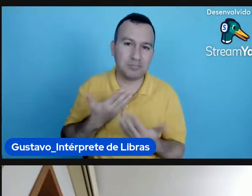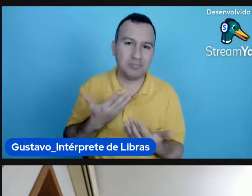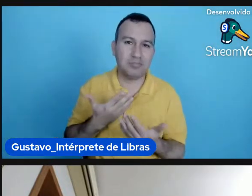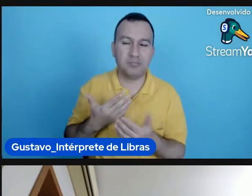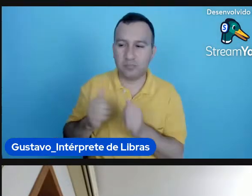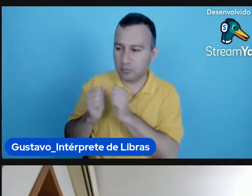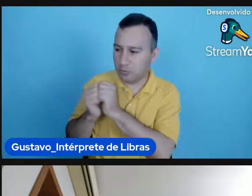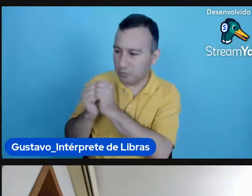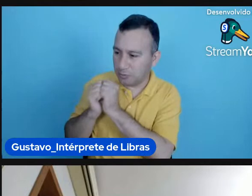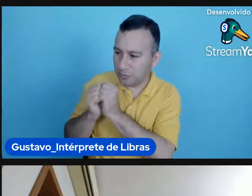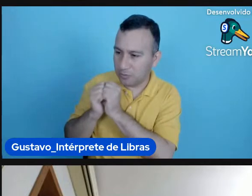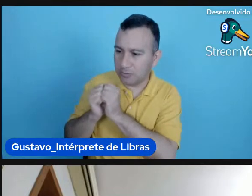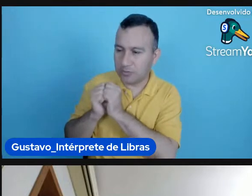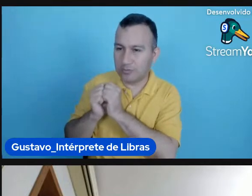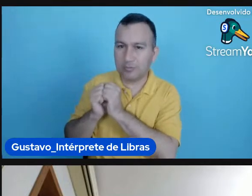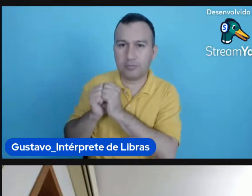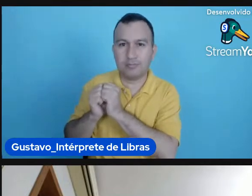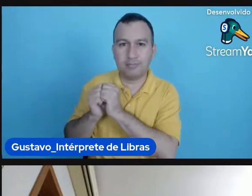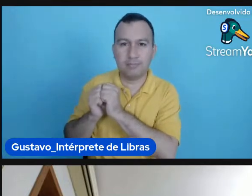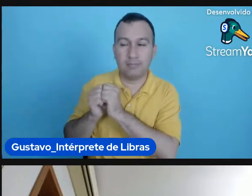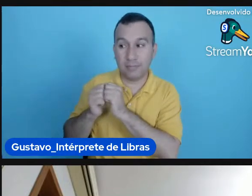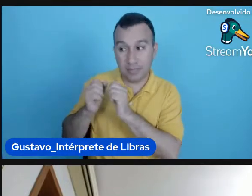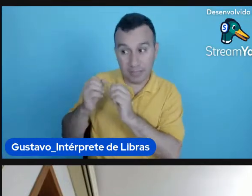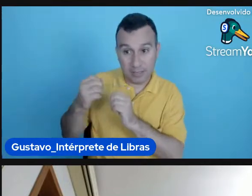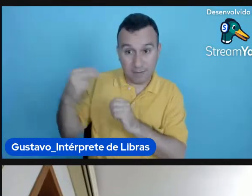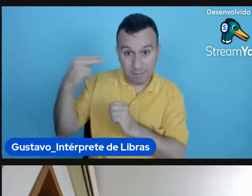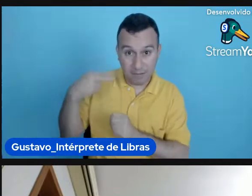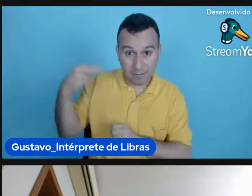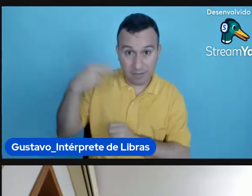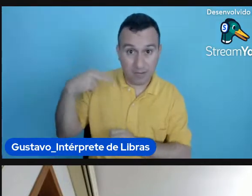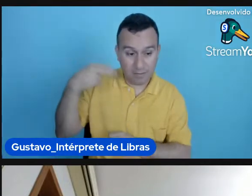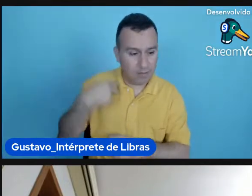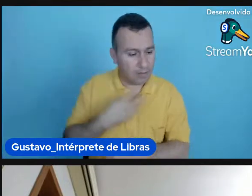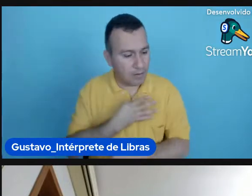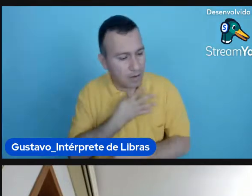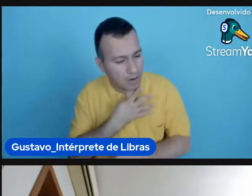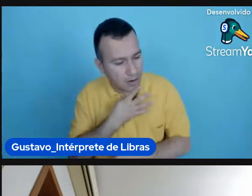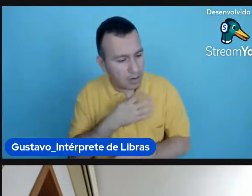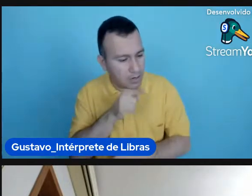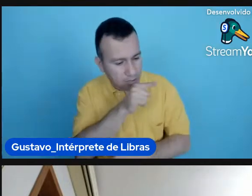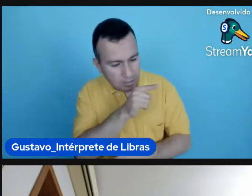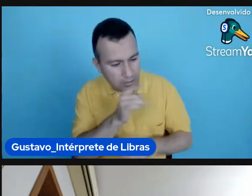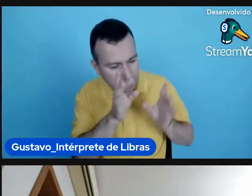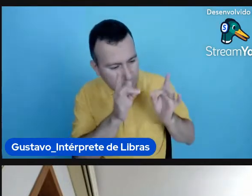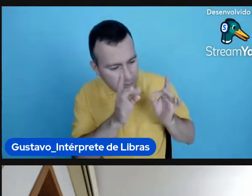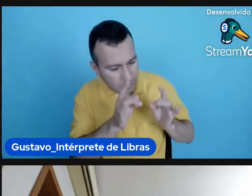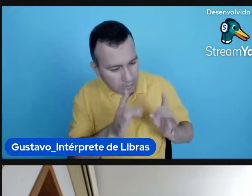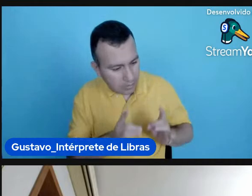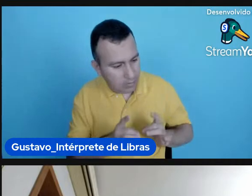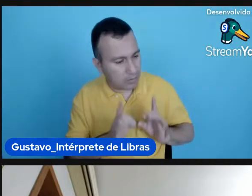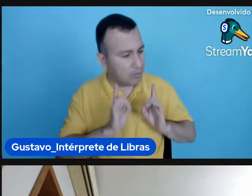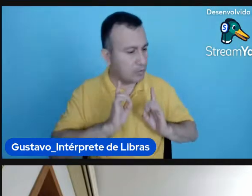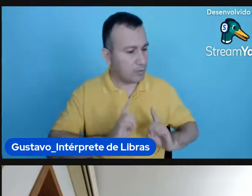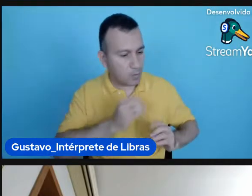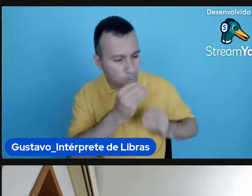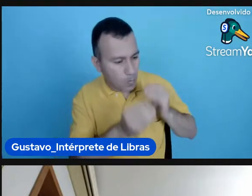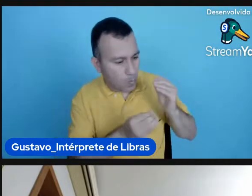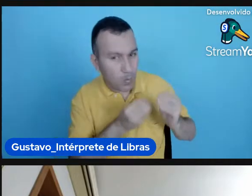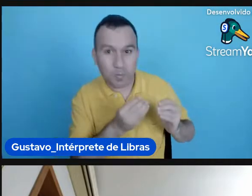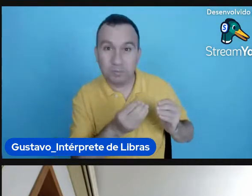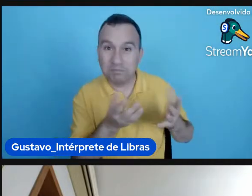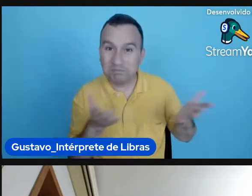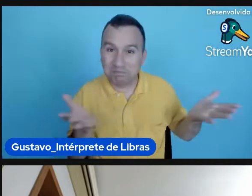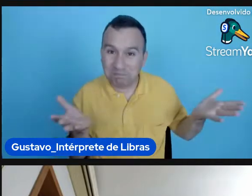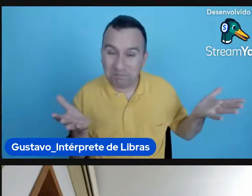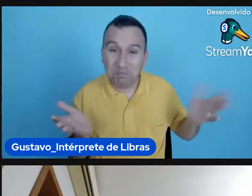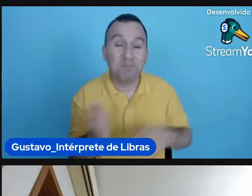apropria das singularidades individuais da pessoa com deficiência. Às vezes, tomar um café